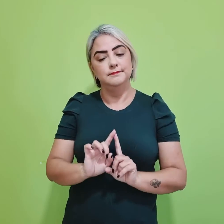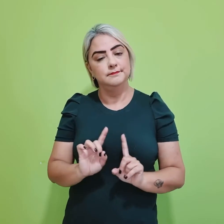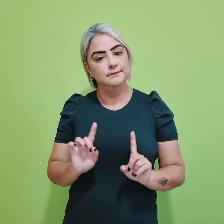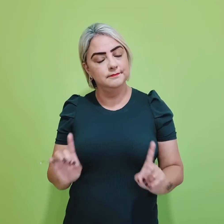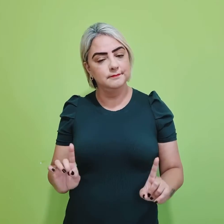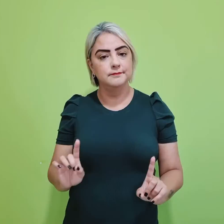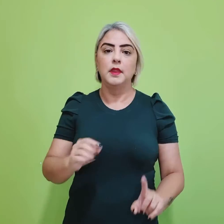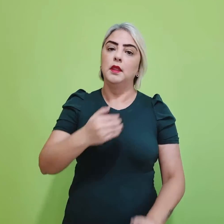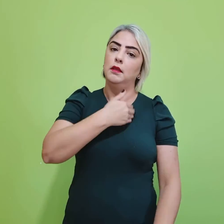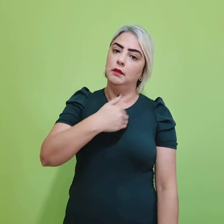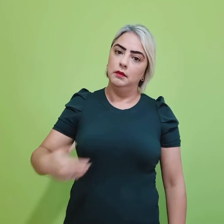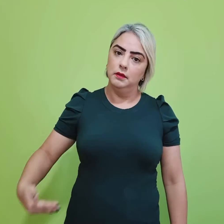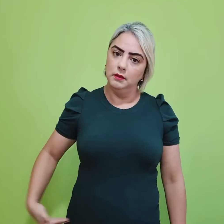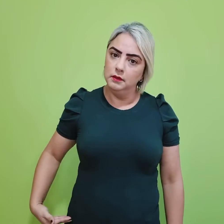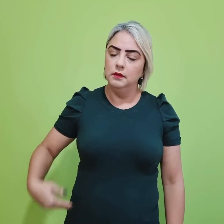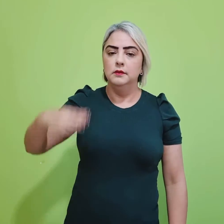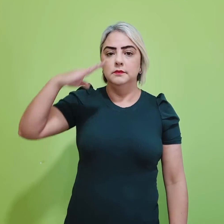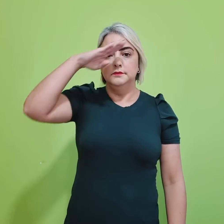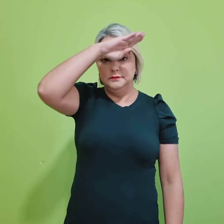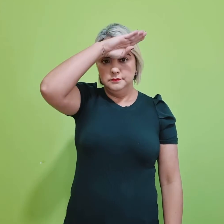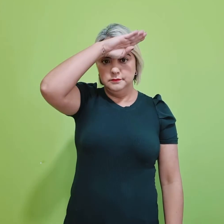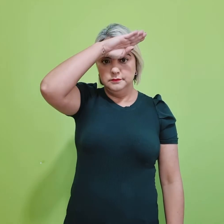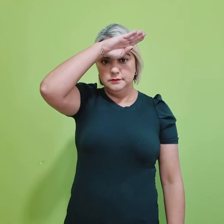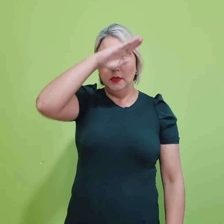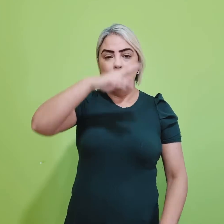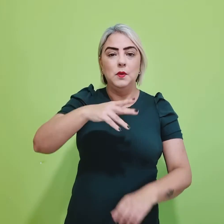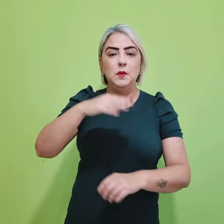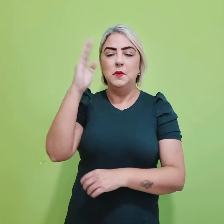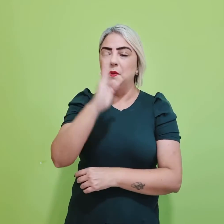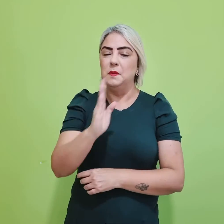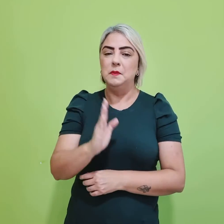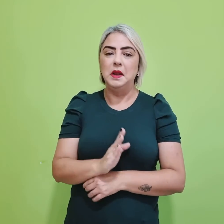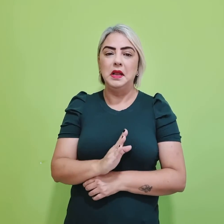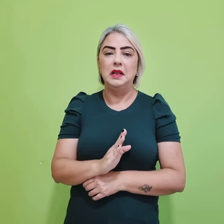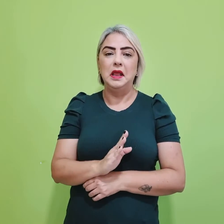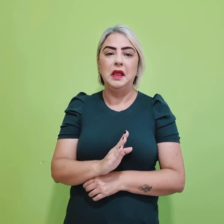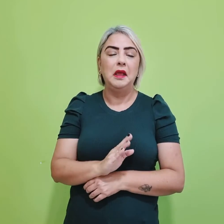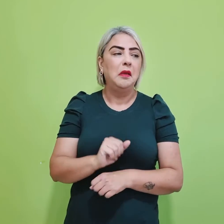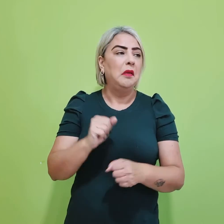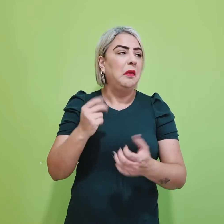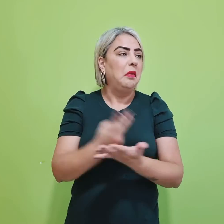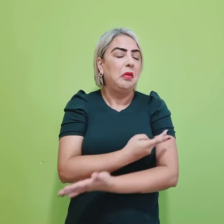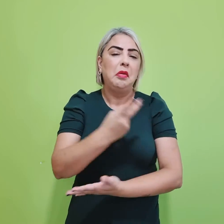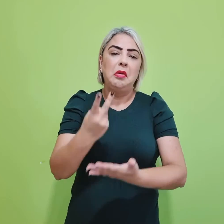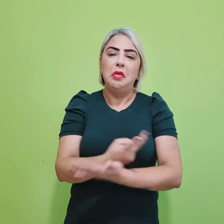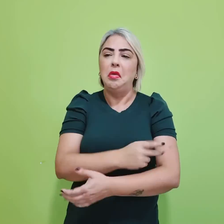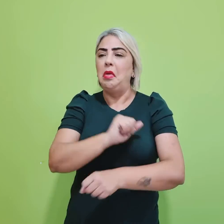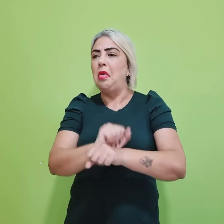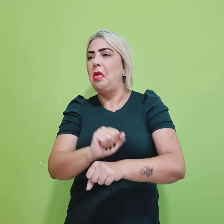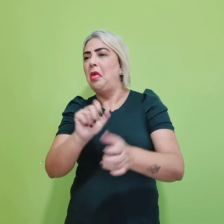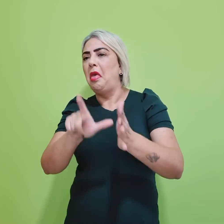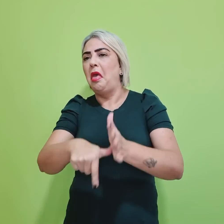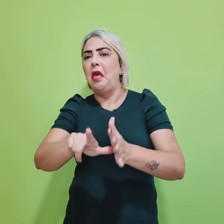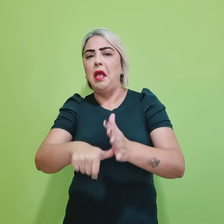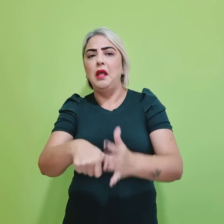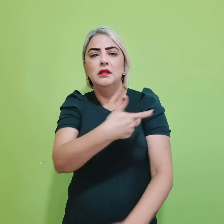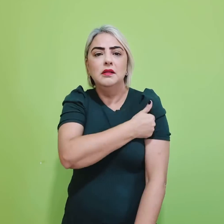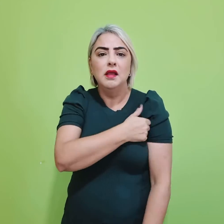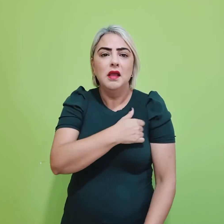Mas, no governo Jair Bolsonaro, o Brasil está patinando na vacinação. Parece que